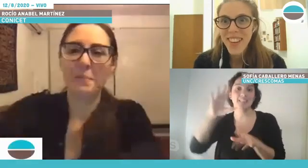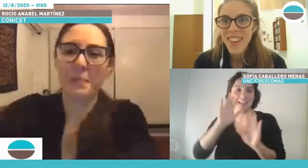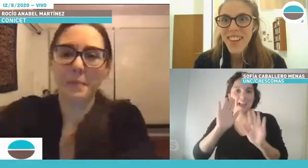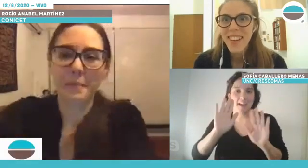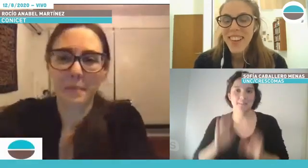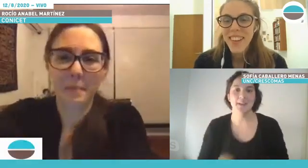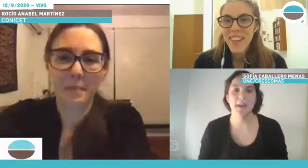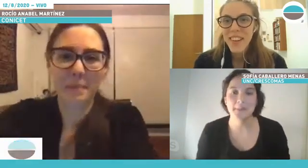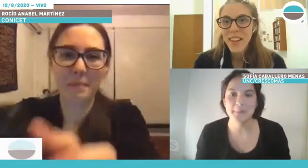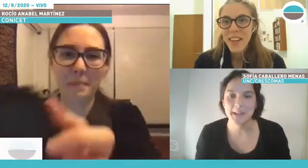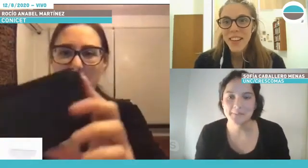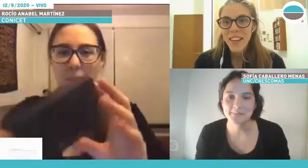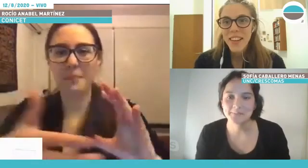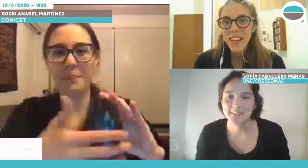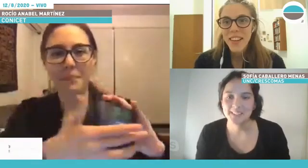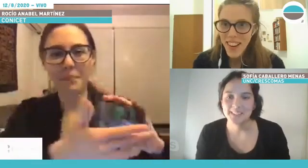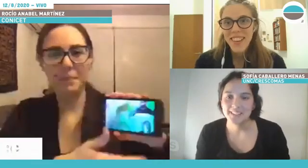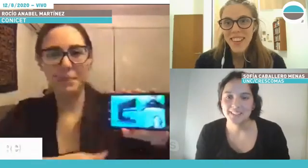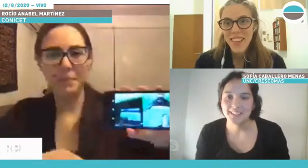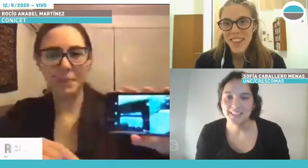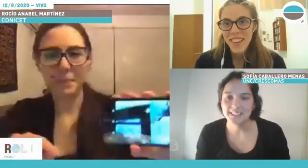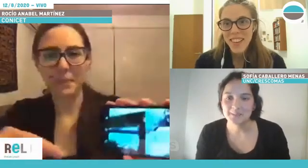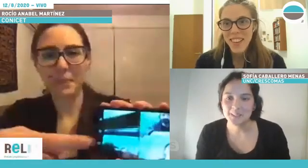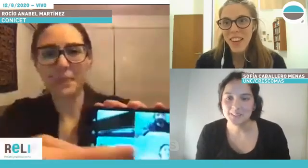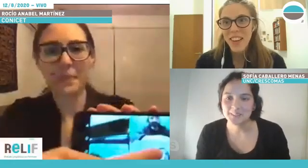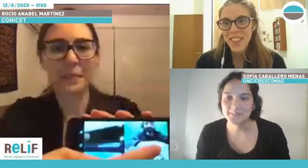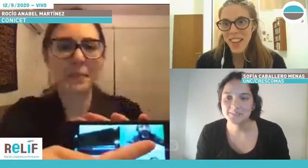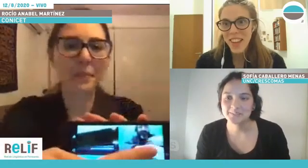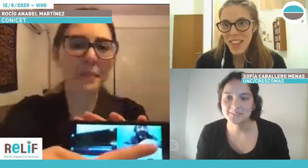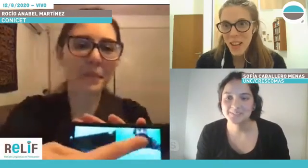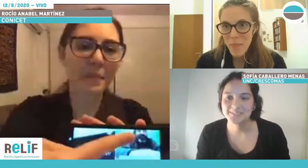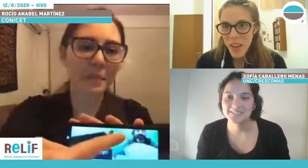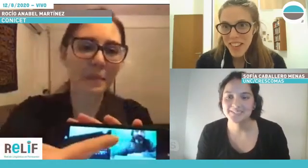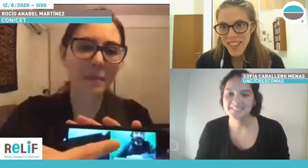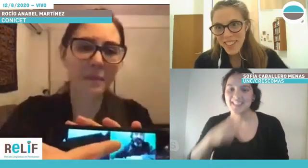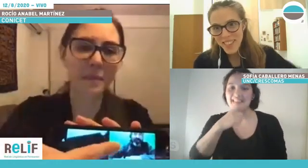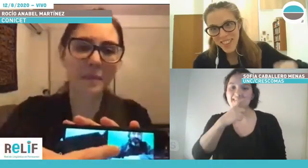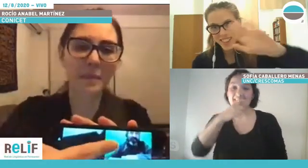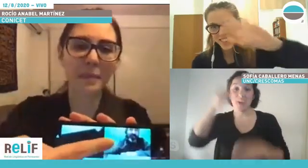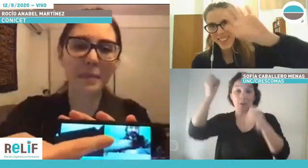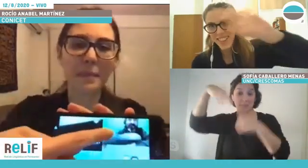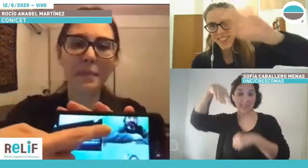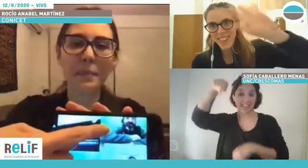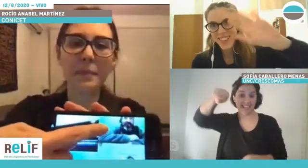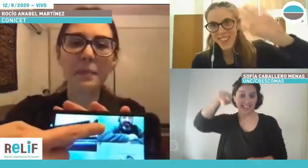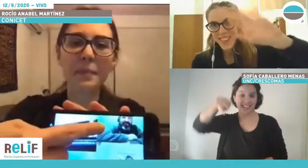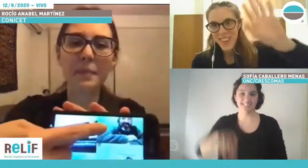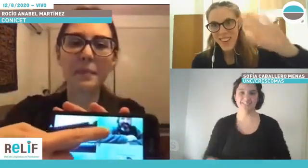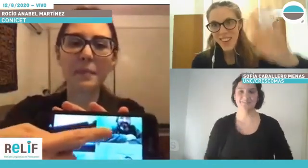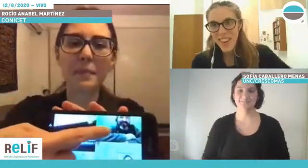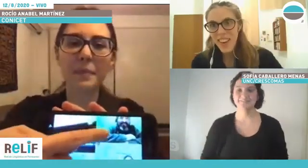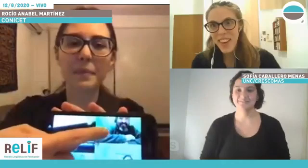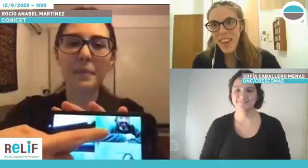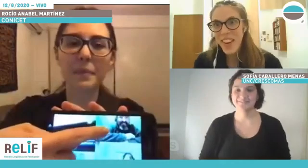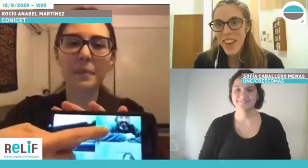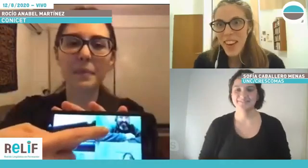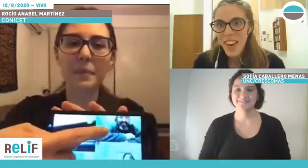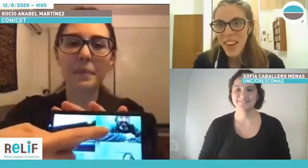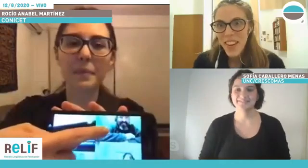4. A ver, espera. Ahí te Que muestro. Diego está ahí también.